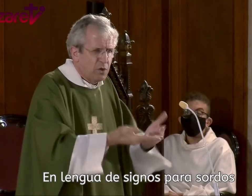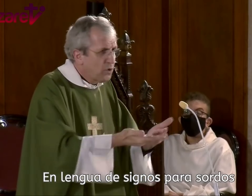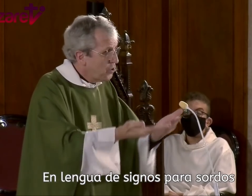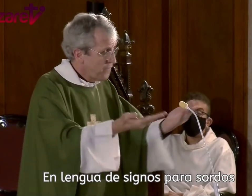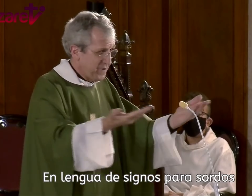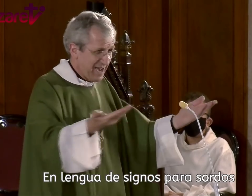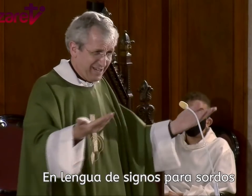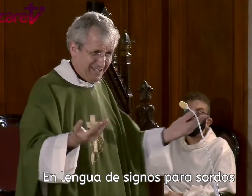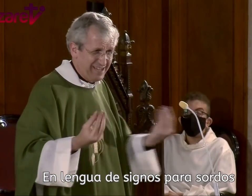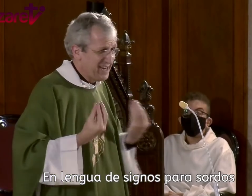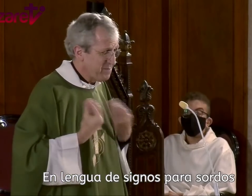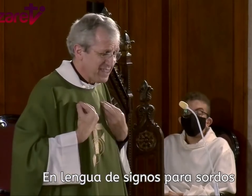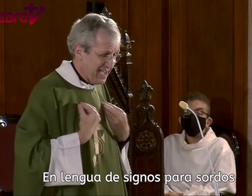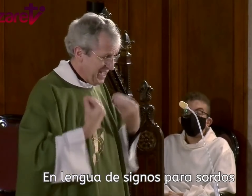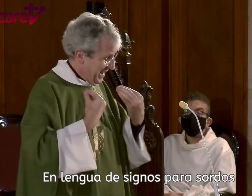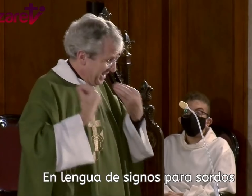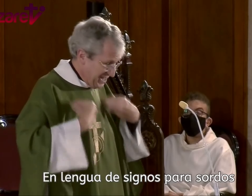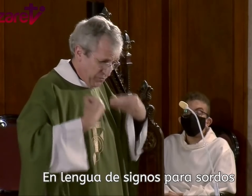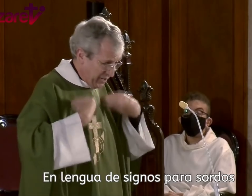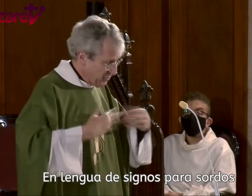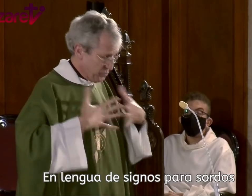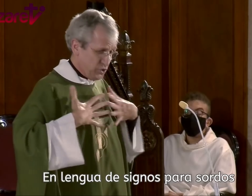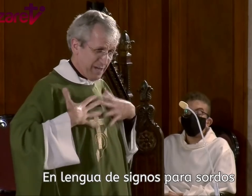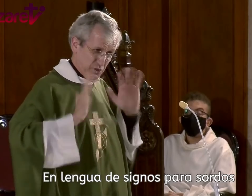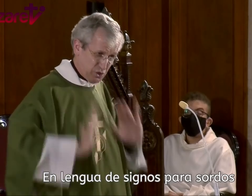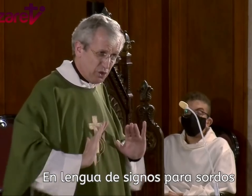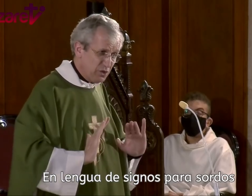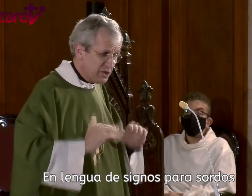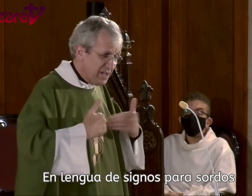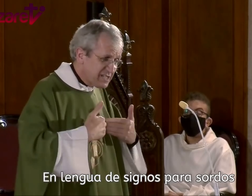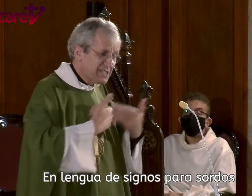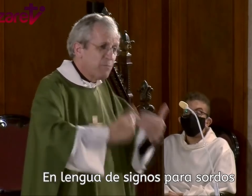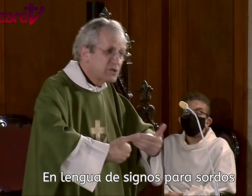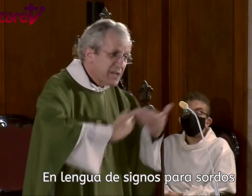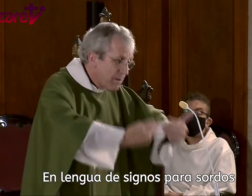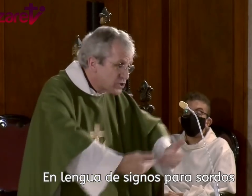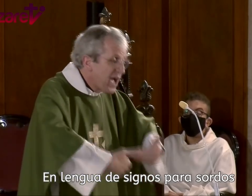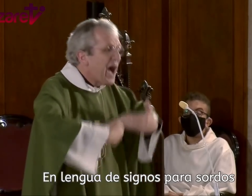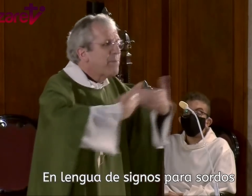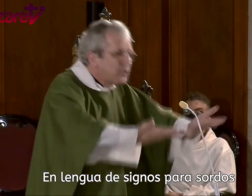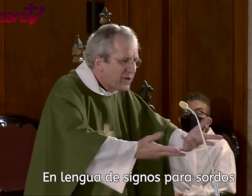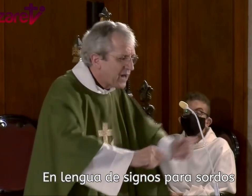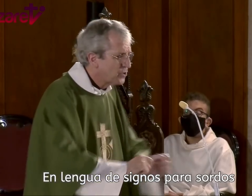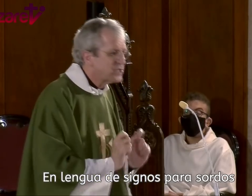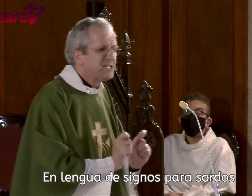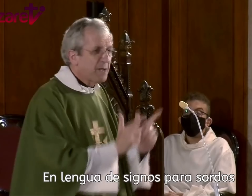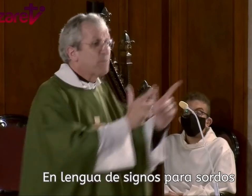Confiar La vida La disfrutaremos Mucho más nosotros Si sabemos Abandonarnos Sabemos